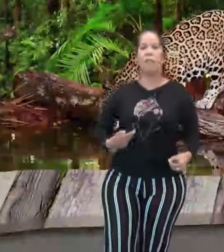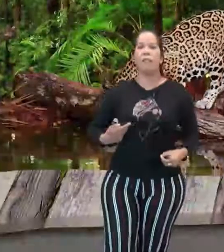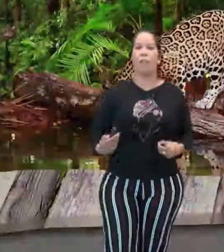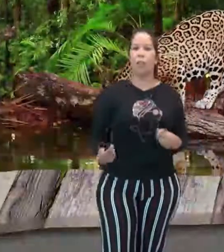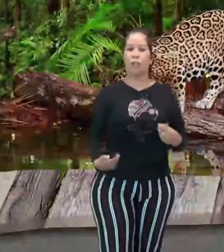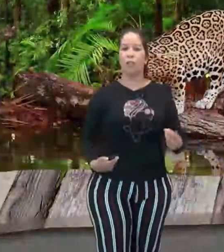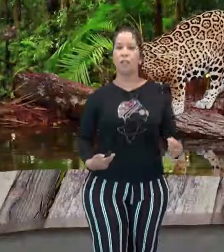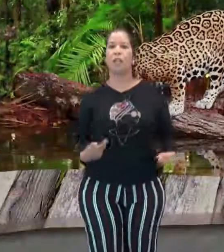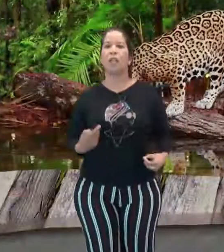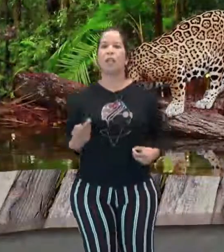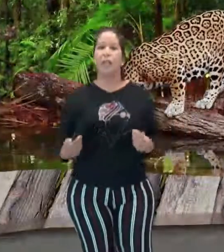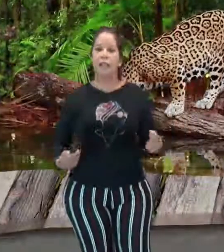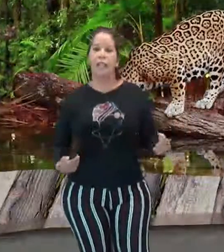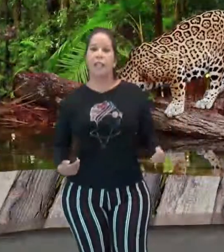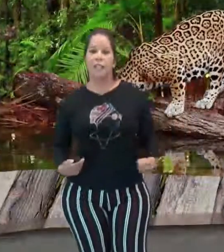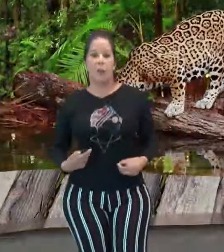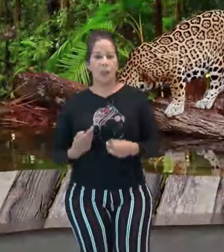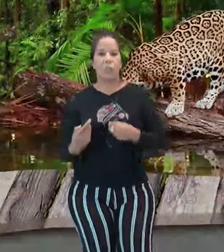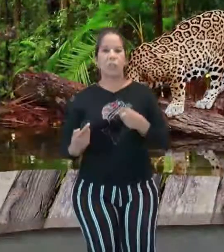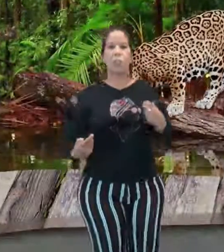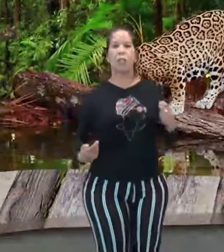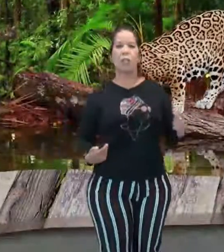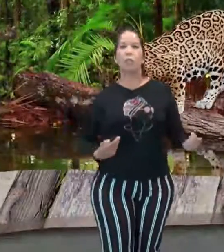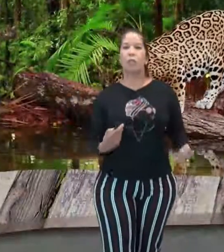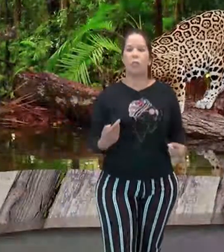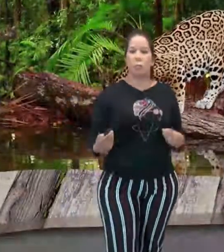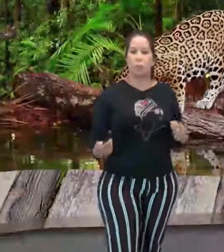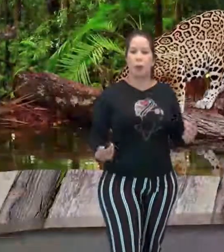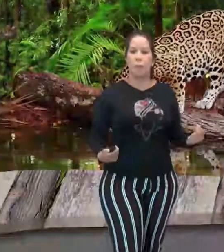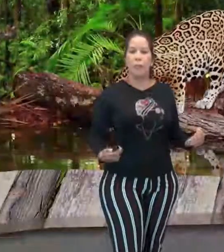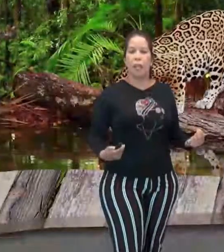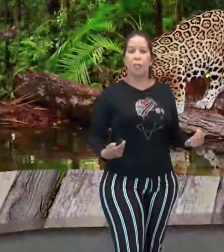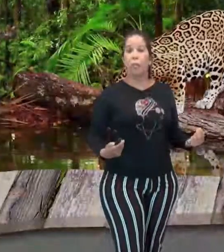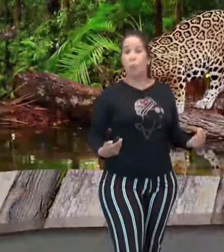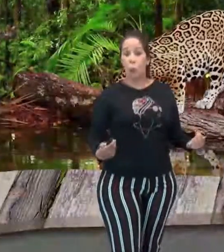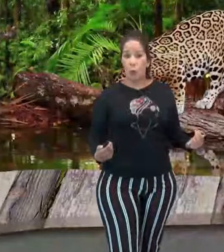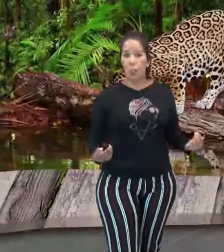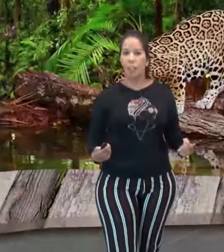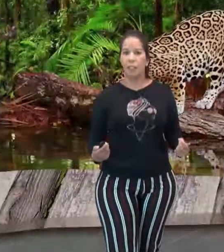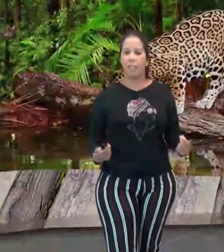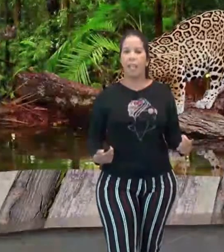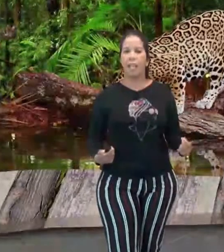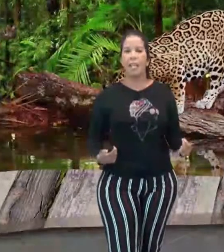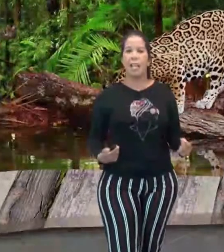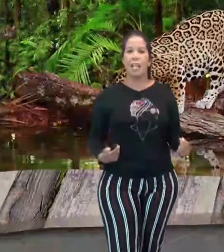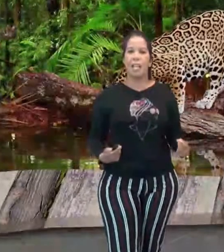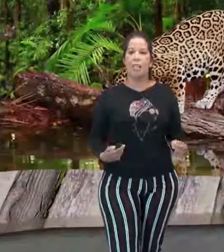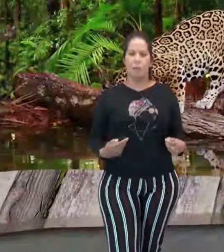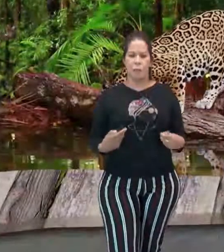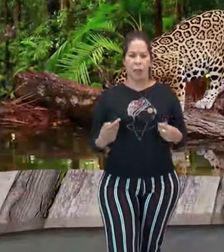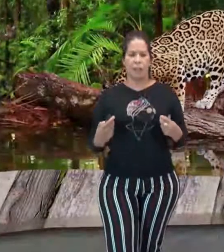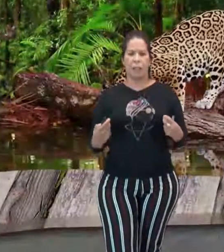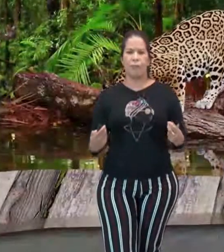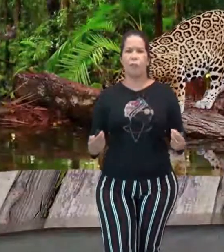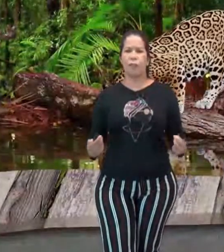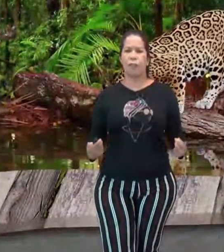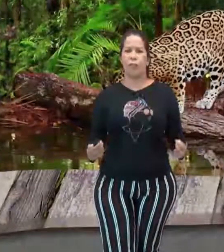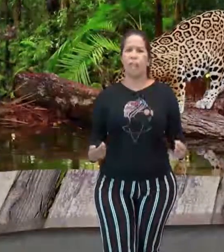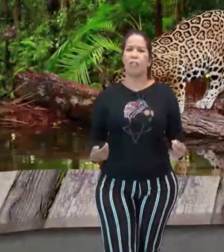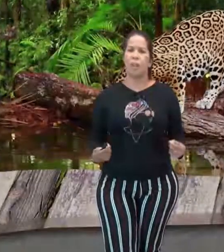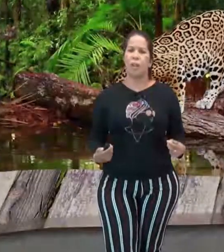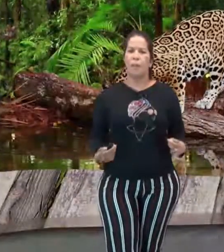estão ali aflorados, né? Estão ali estimulando toda a sua estrutura, né? E aí ele ter a